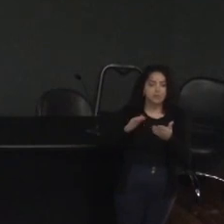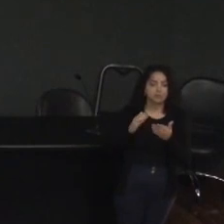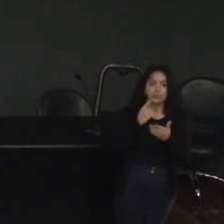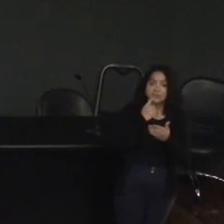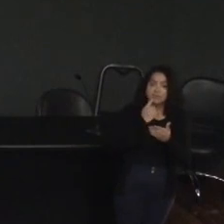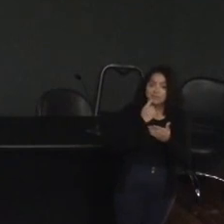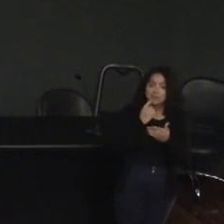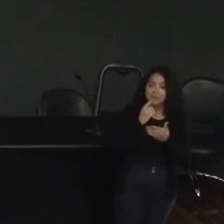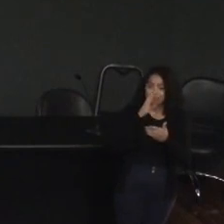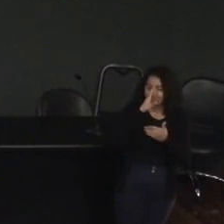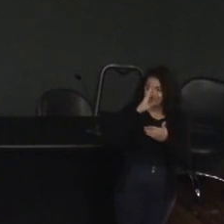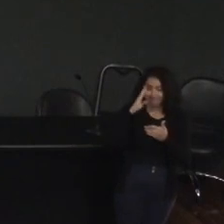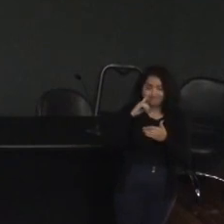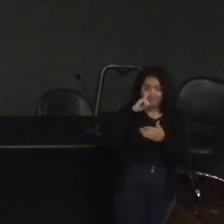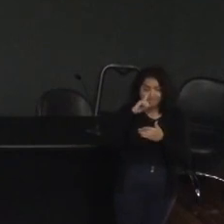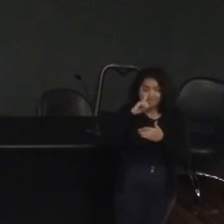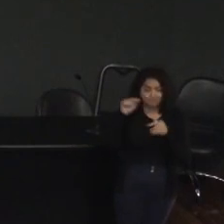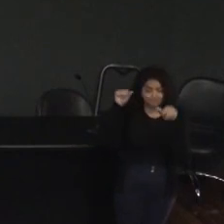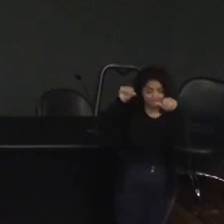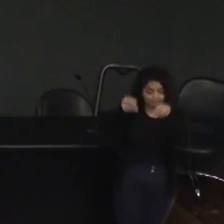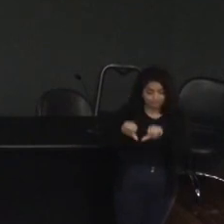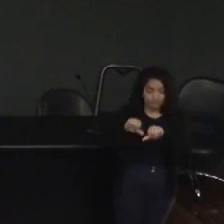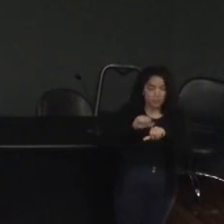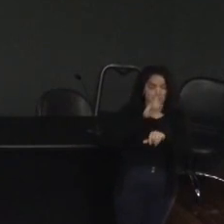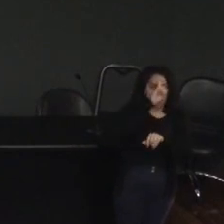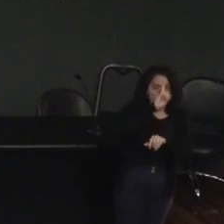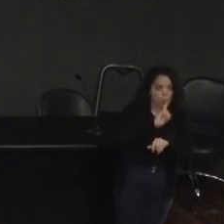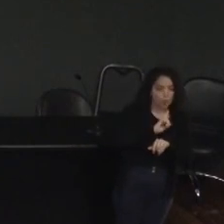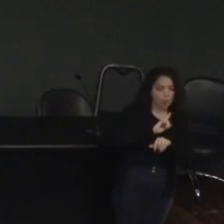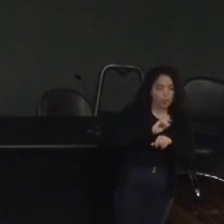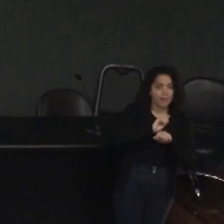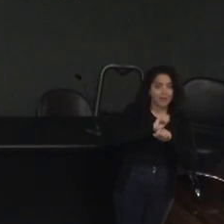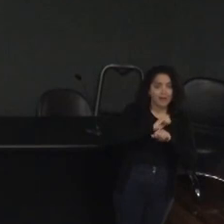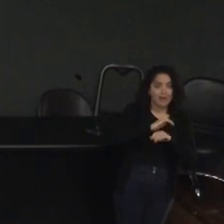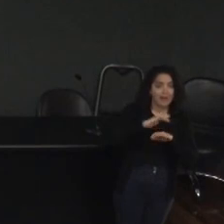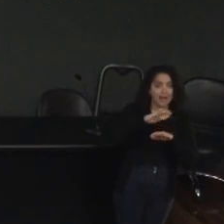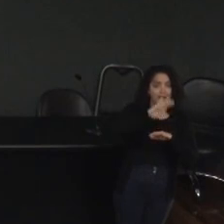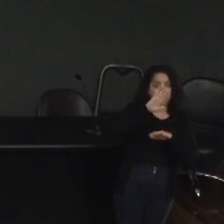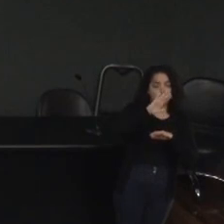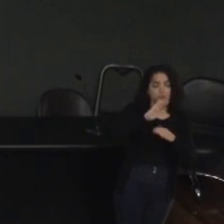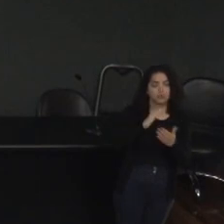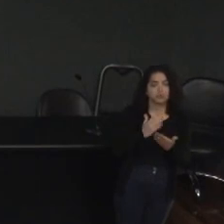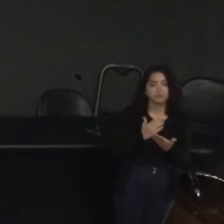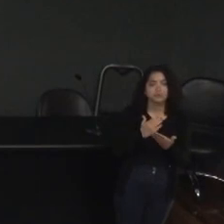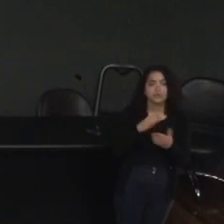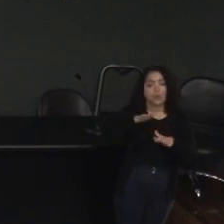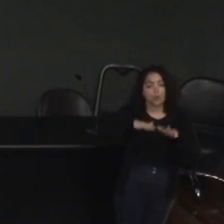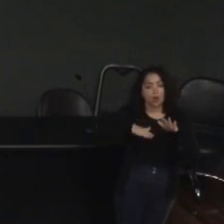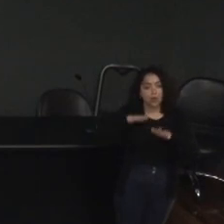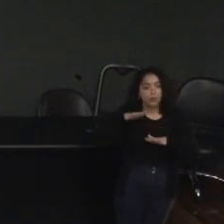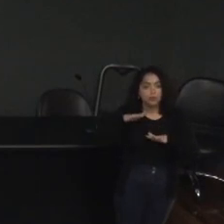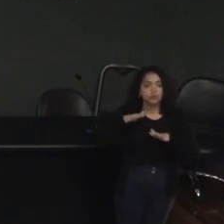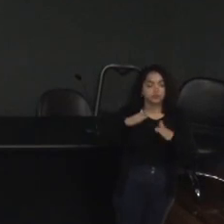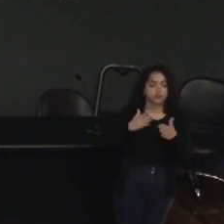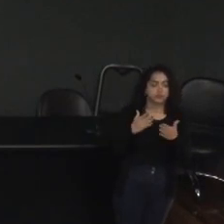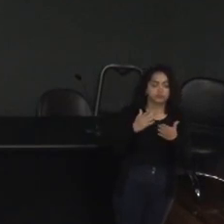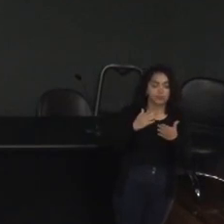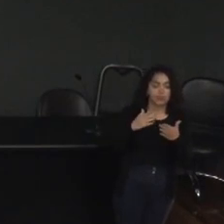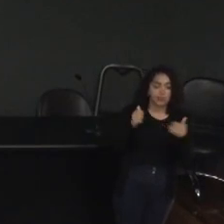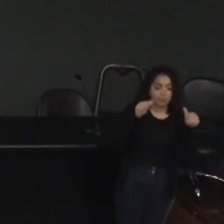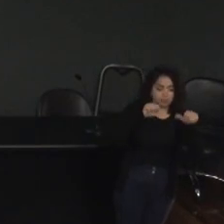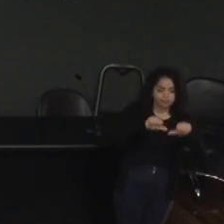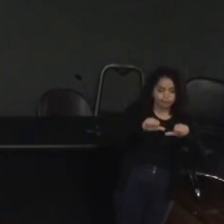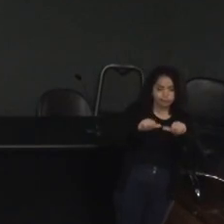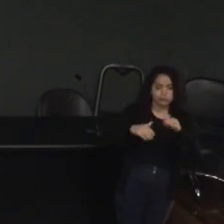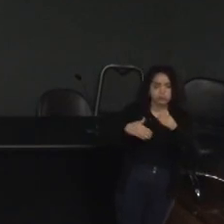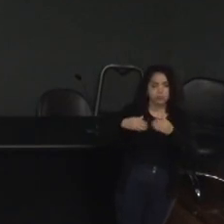em vermelho é nível de risco extremo o que tá em amarelo é nível de risco alto então aqui você tem eventos altos extremos E